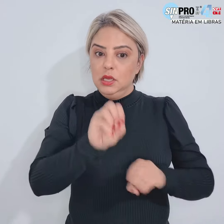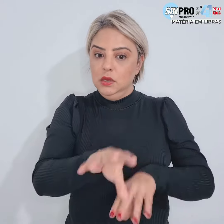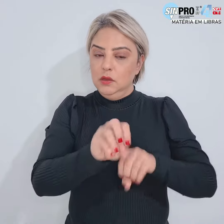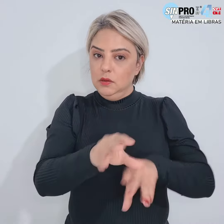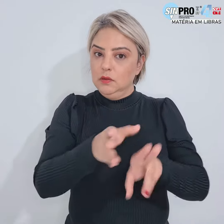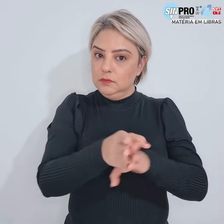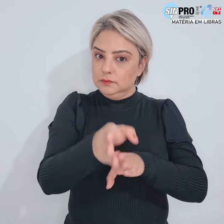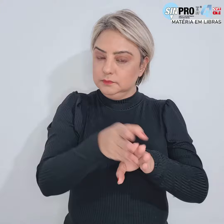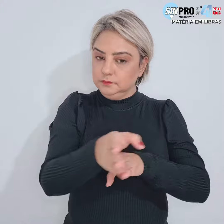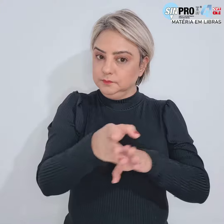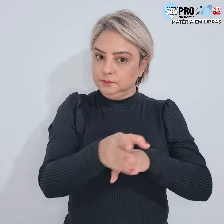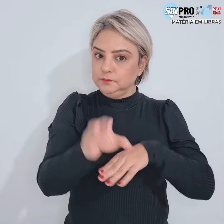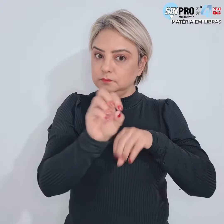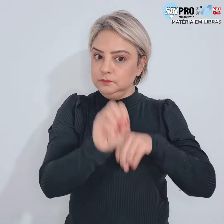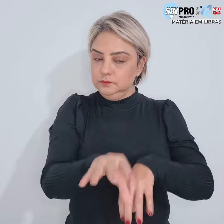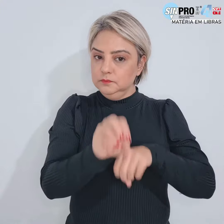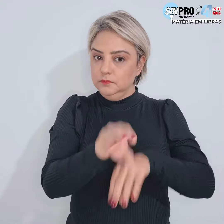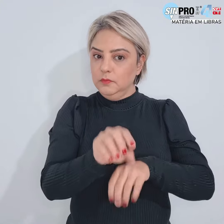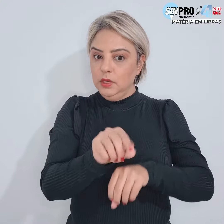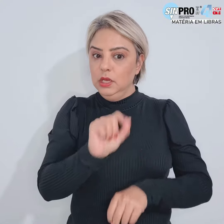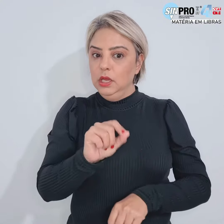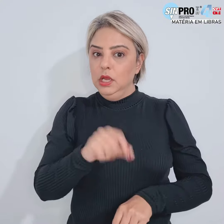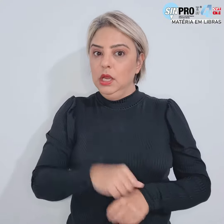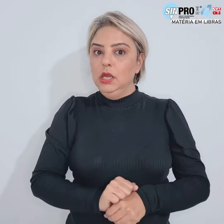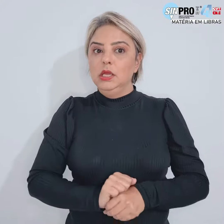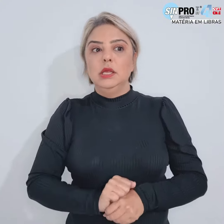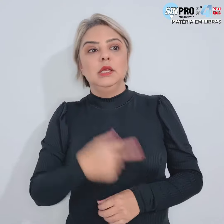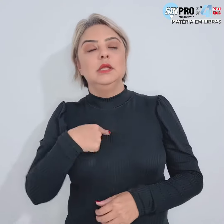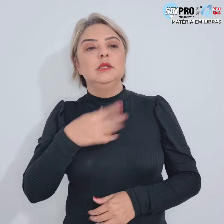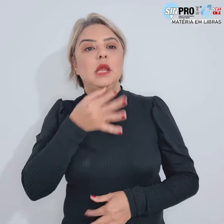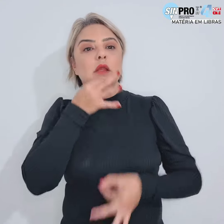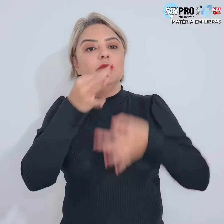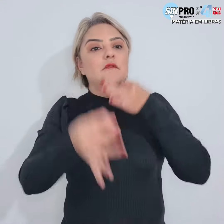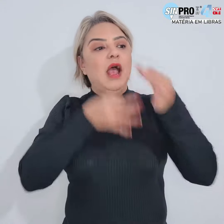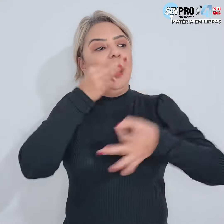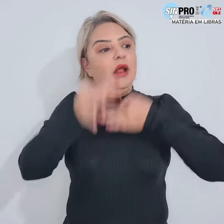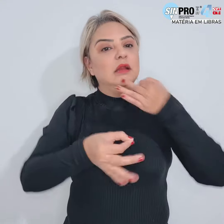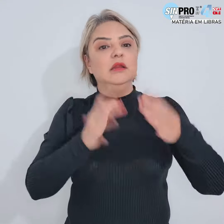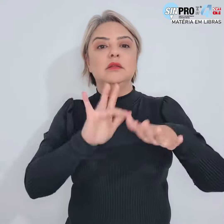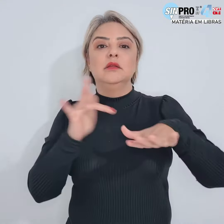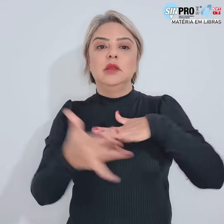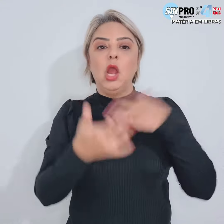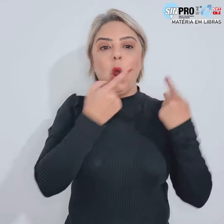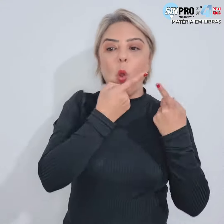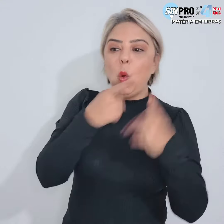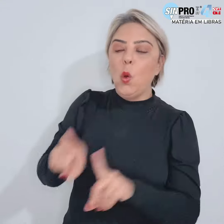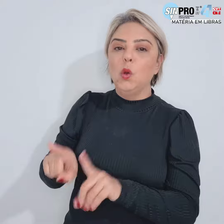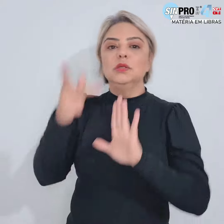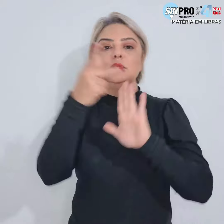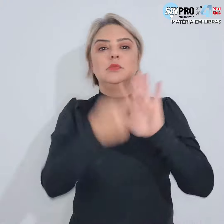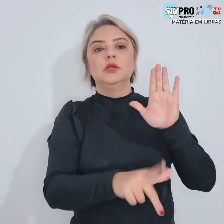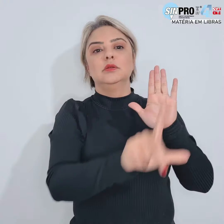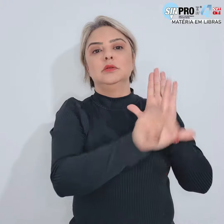orientadores educacionais que se manifestem nas redes sociais contra este projeto